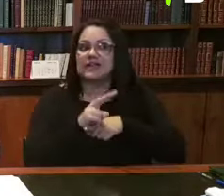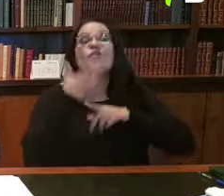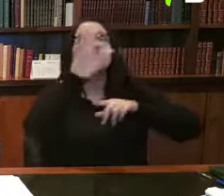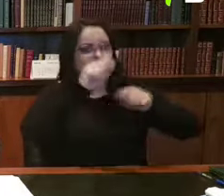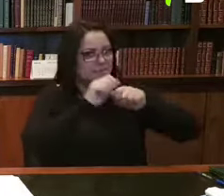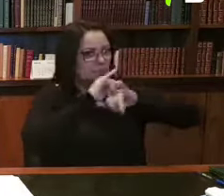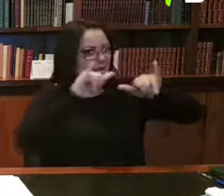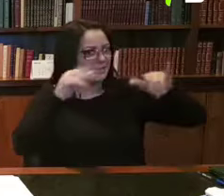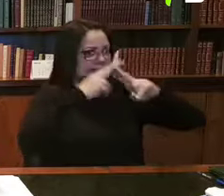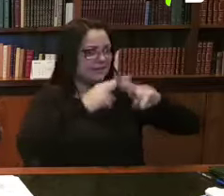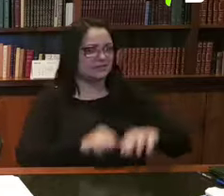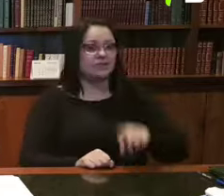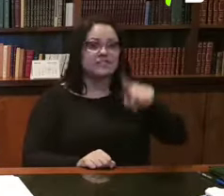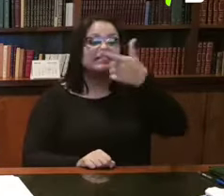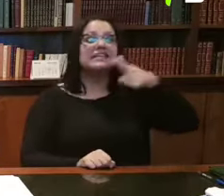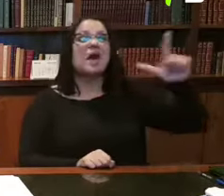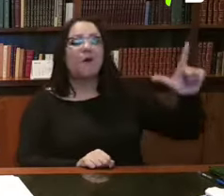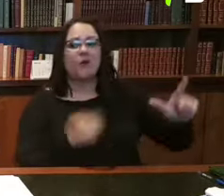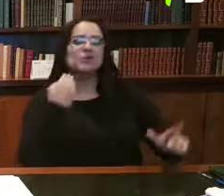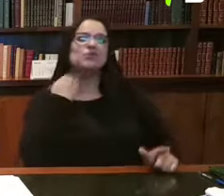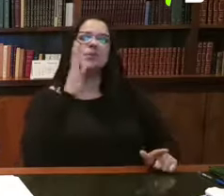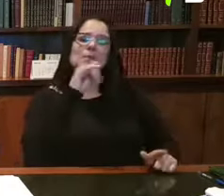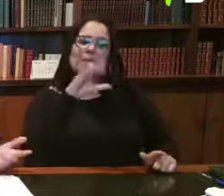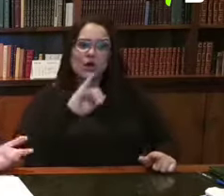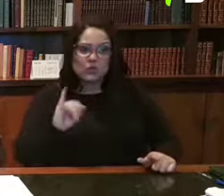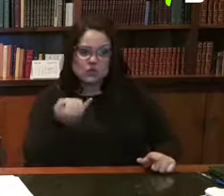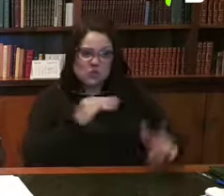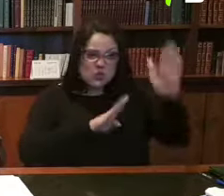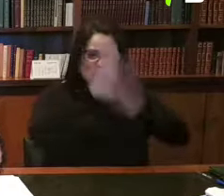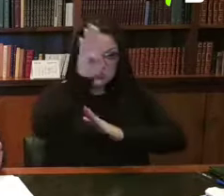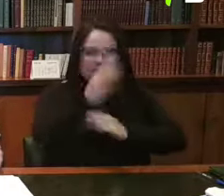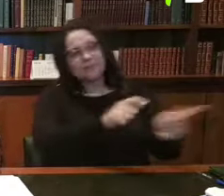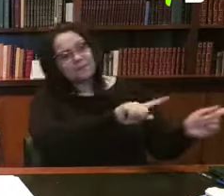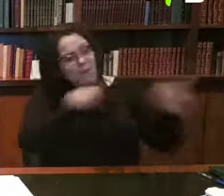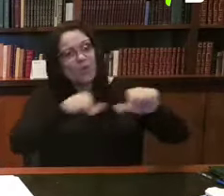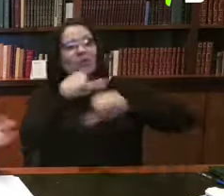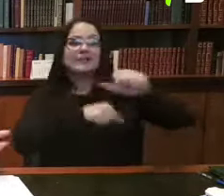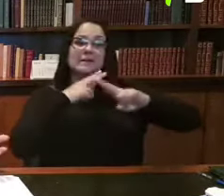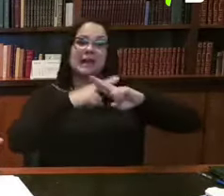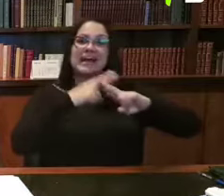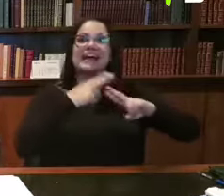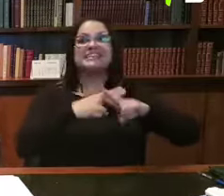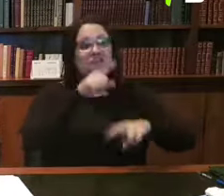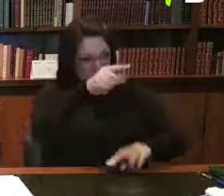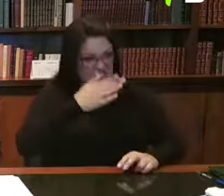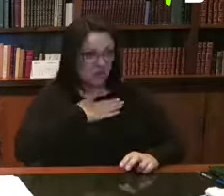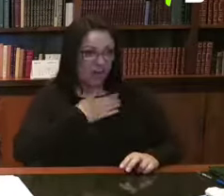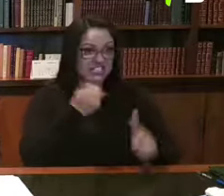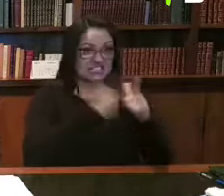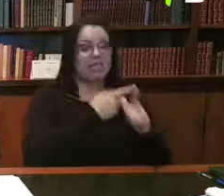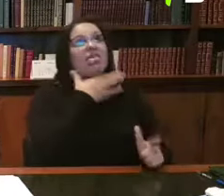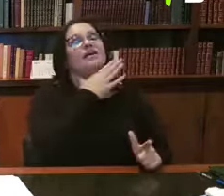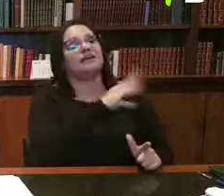propaganda para caixa aqui né você que tem outro banco aí ju lá em cima vai para caixa cara que você gosta né